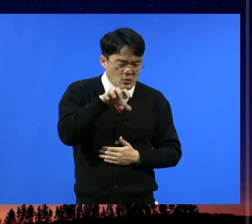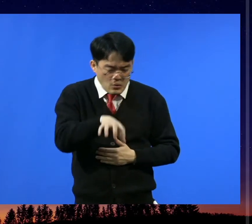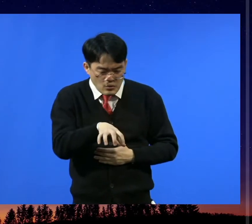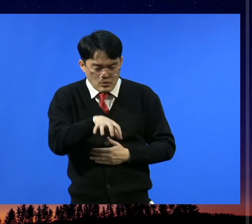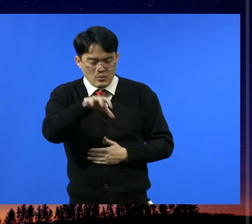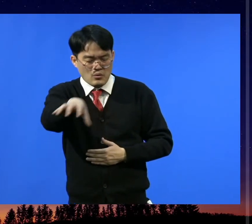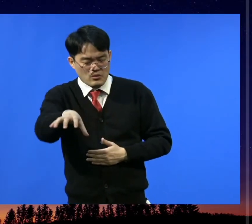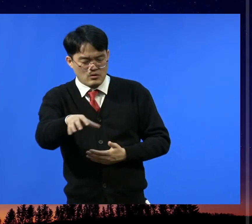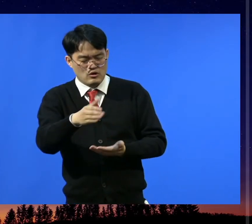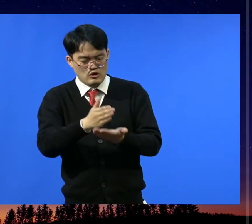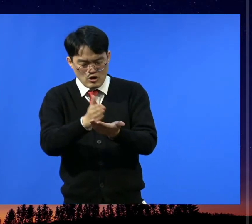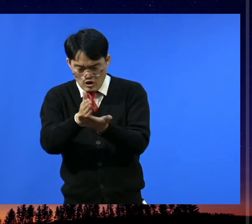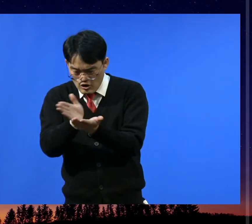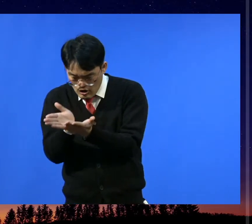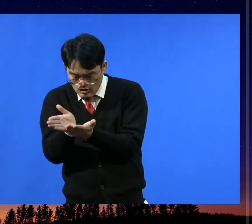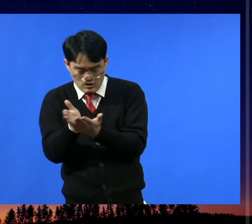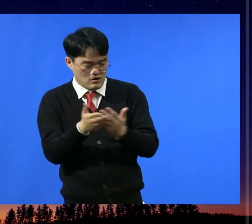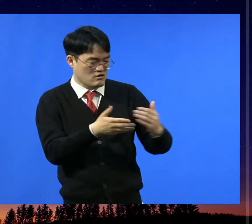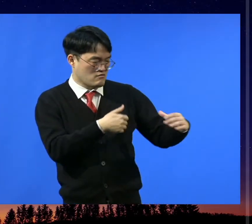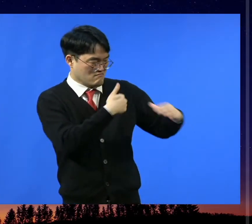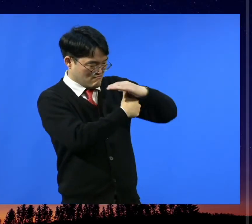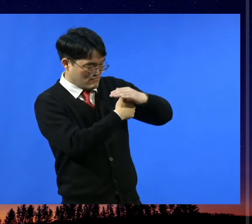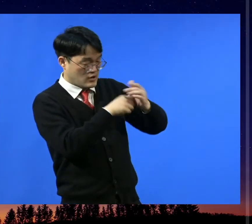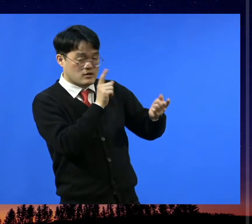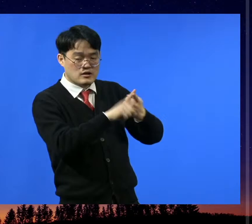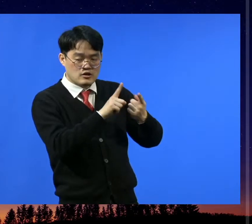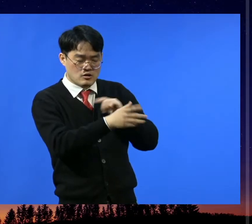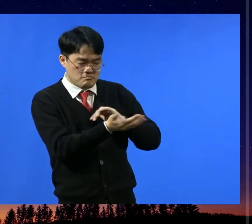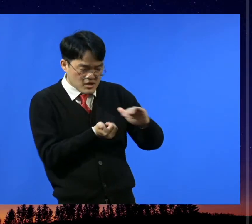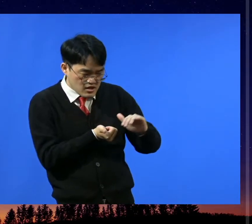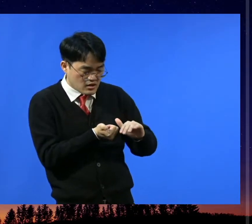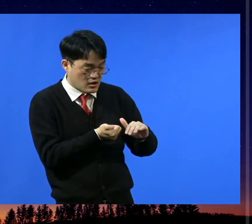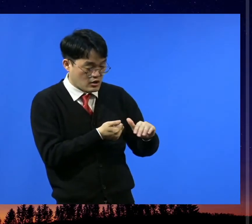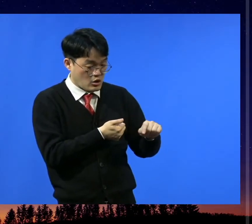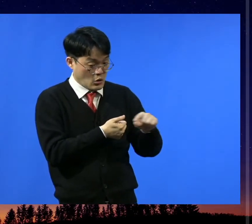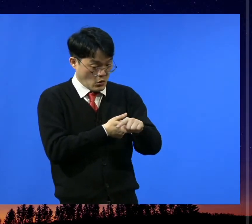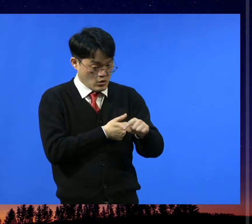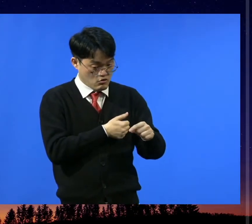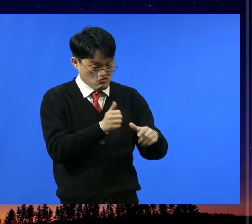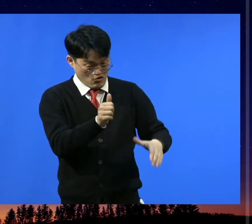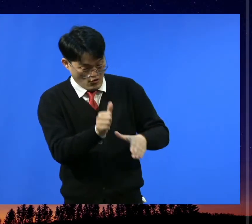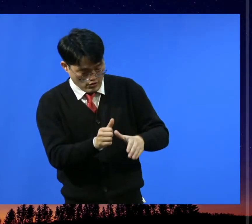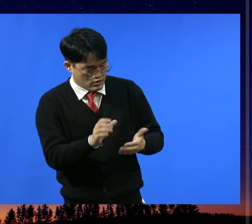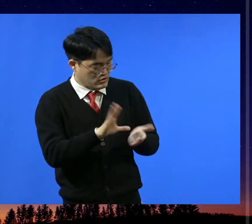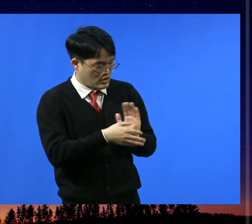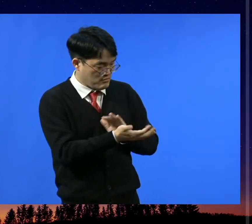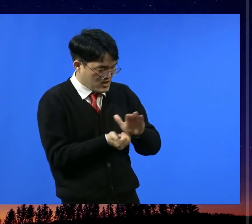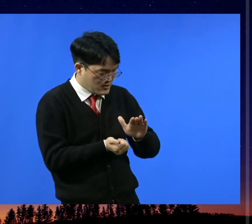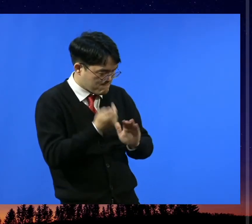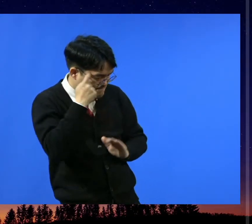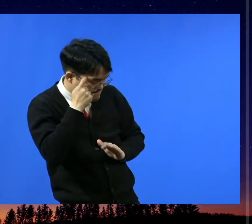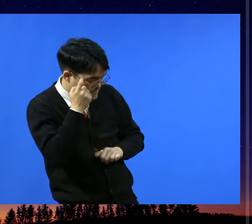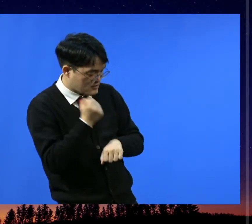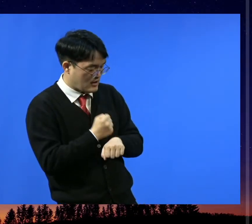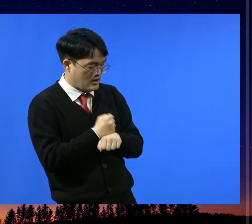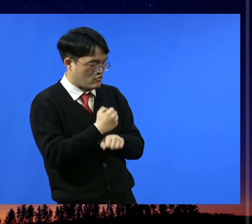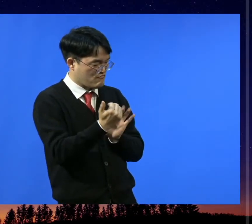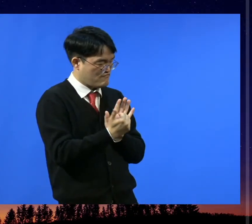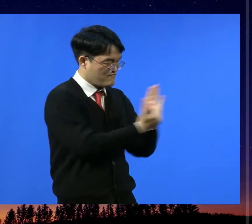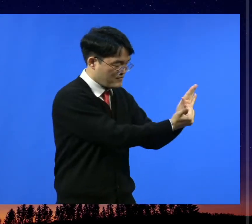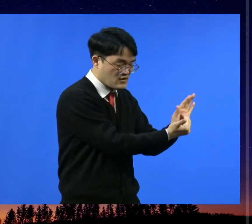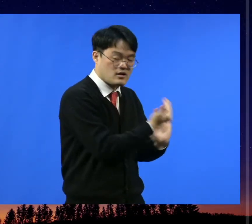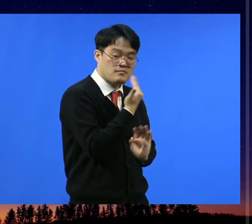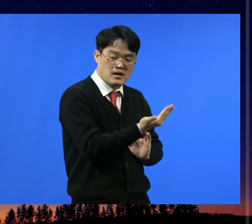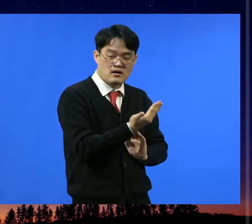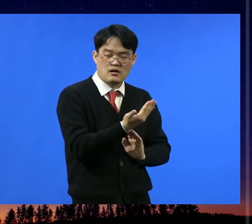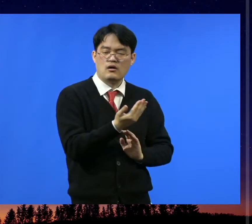거예요. 마귀가 이때쯤 어느 부분에 공격하겠다, 이걸 미리 예상하고 있는 거. 이게 깨어 있을 때, 깨어